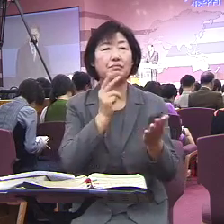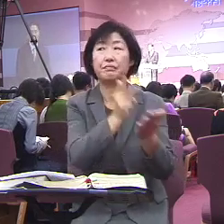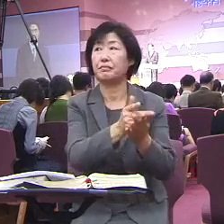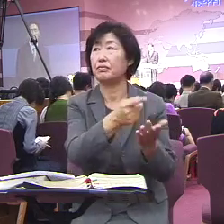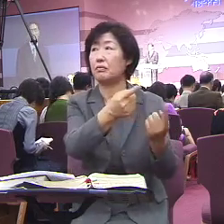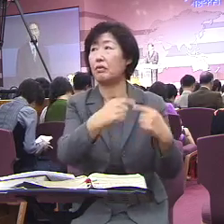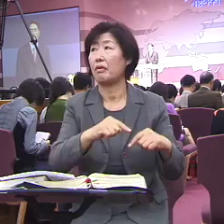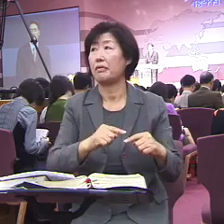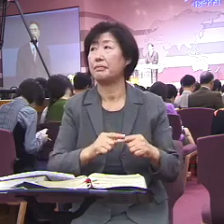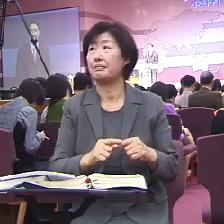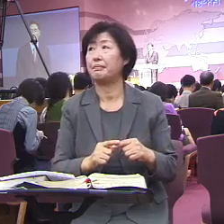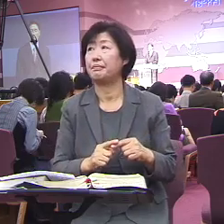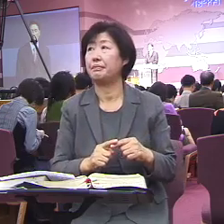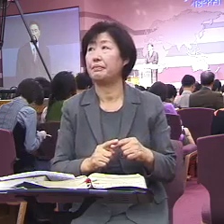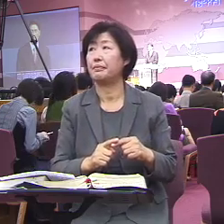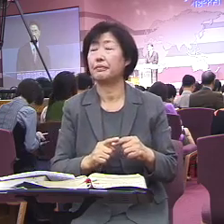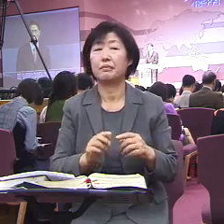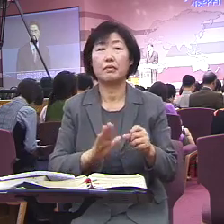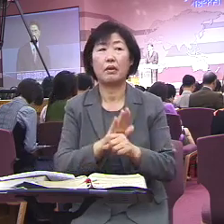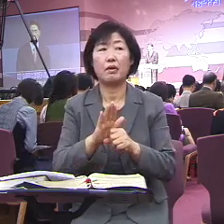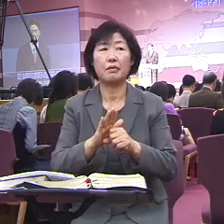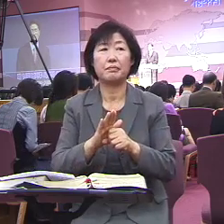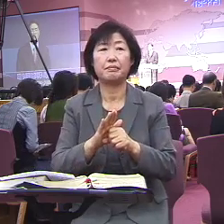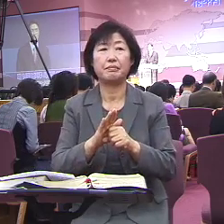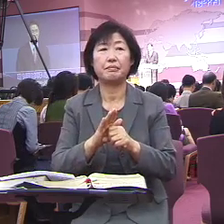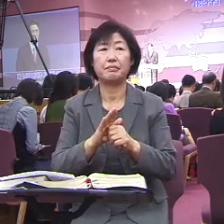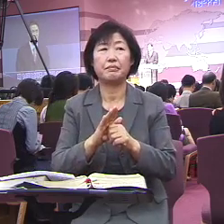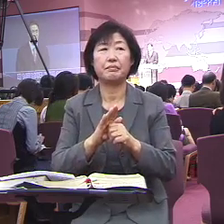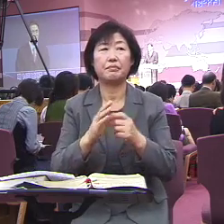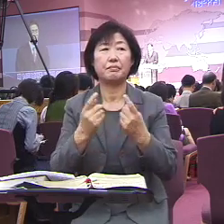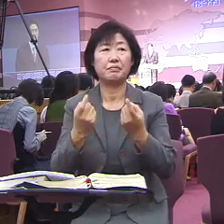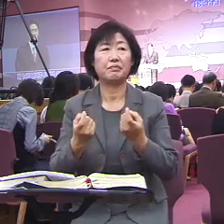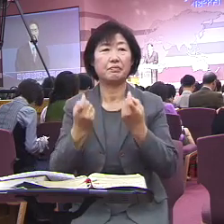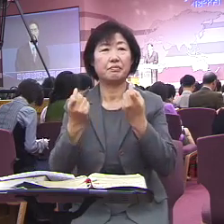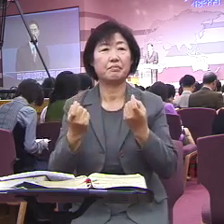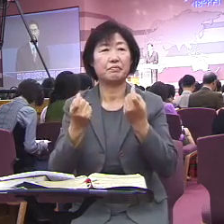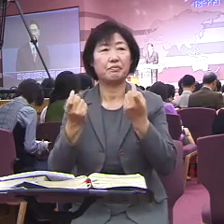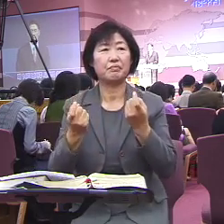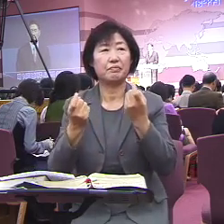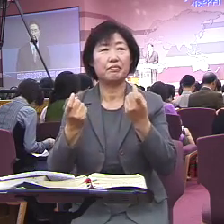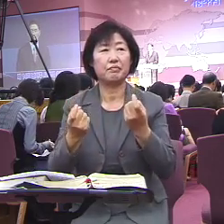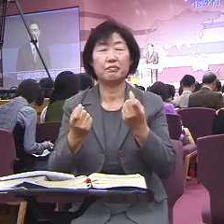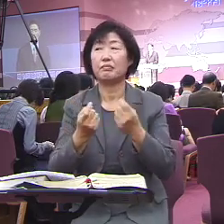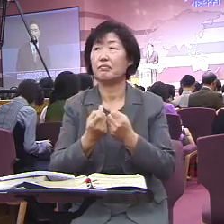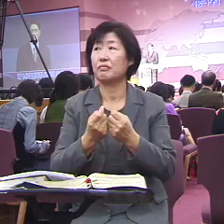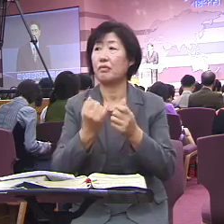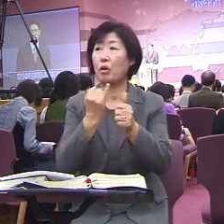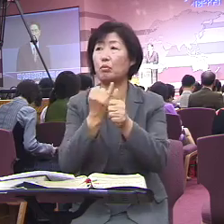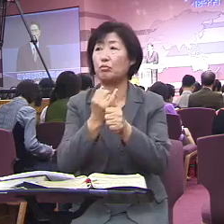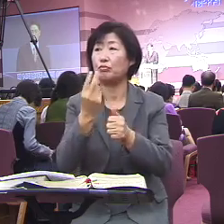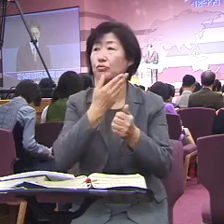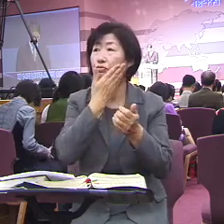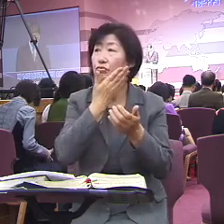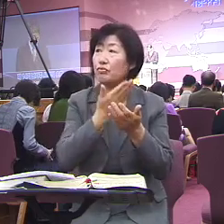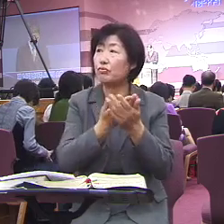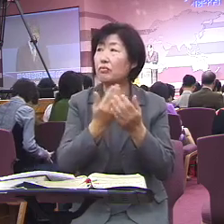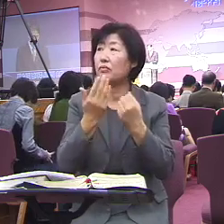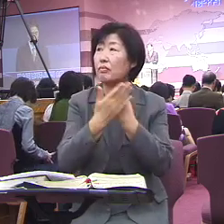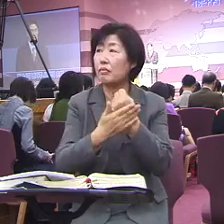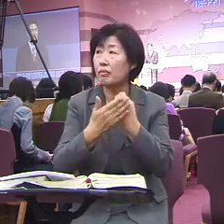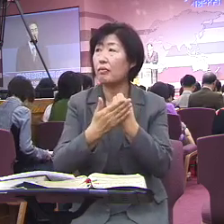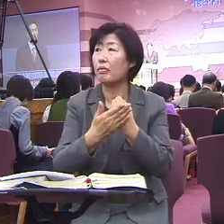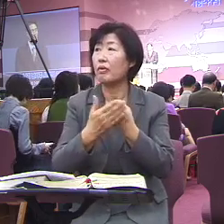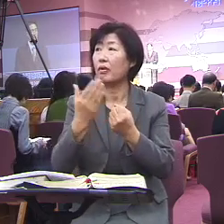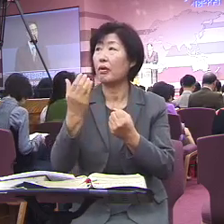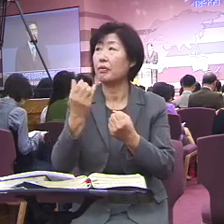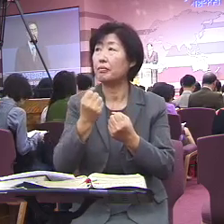사랑의 순례가 이번 주 금요일 토요일에 진행됩니다. 부부들이 귀한 은혜를 누리고 올 수 있도록 기도해